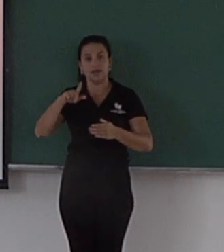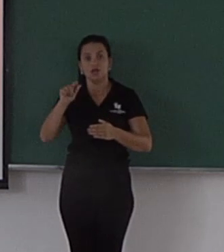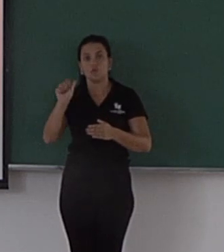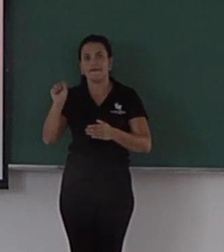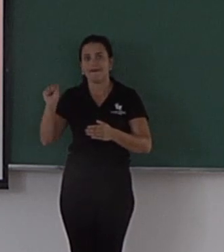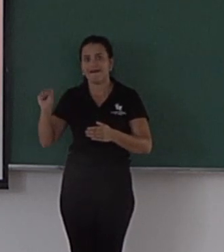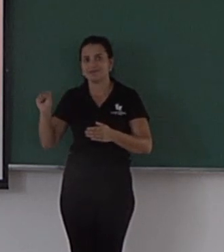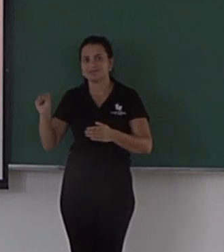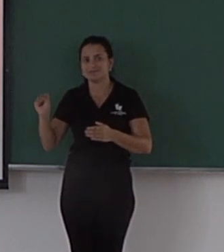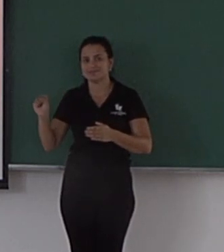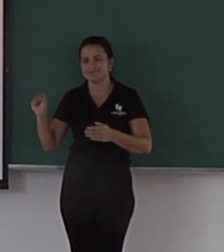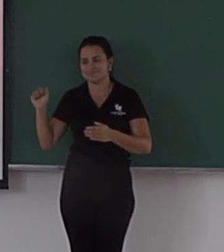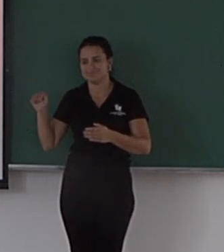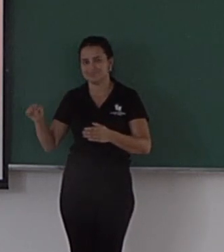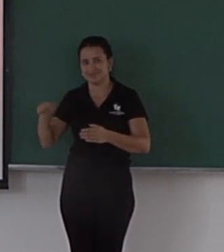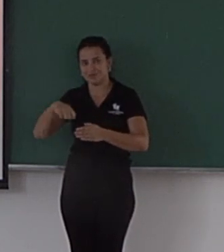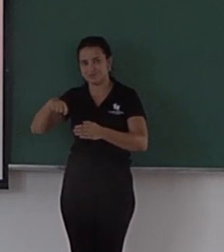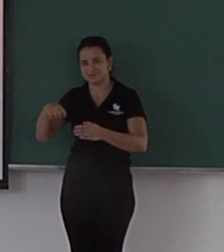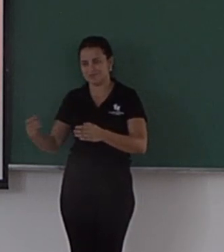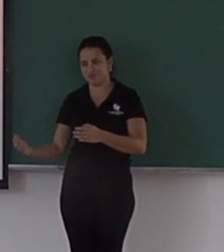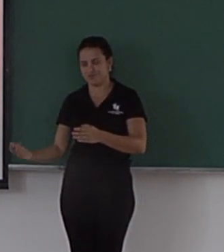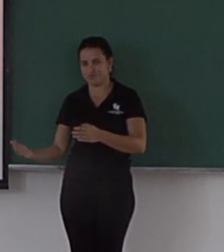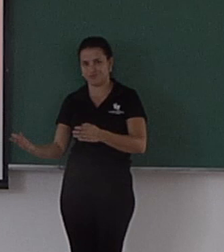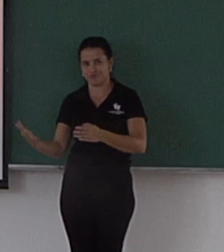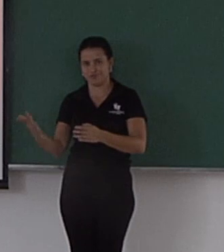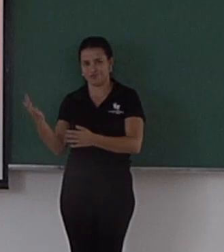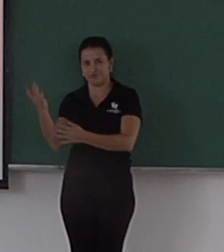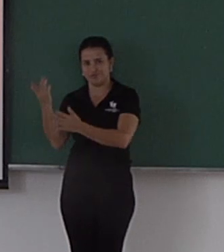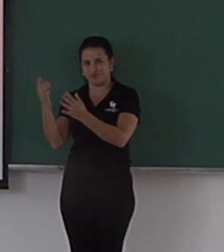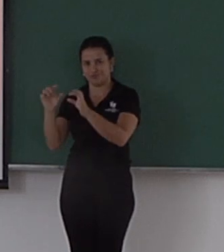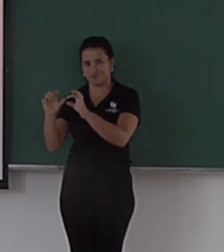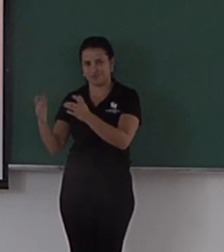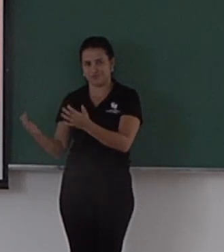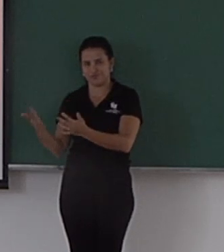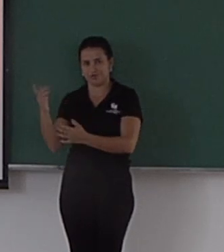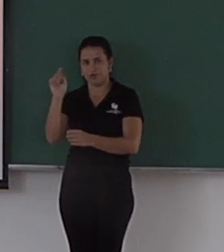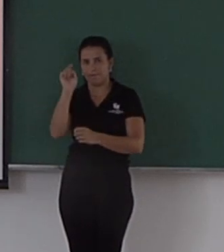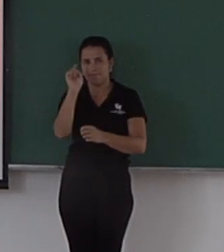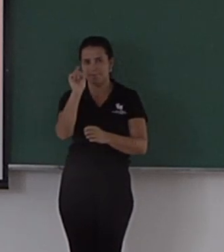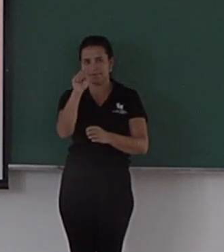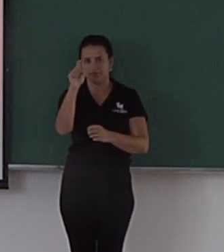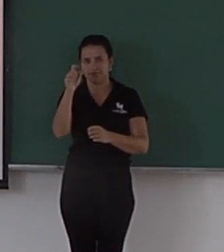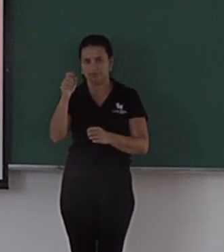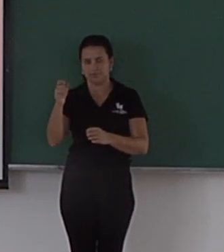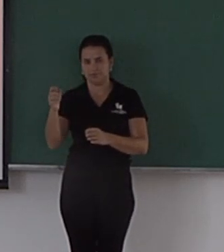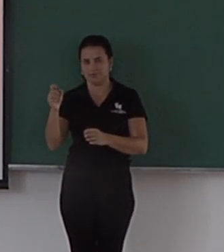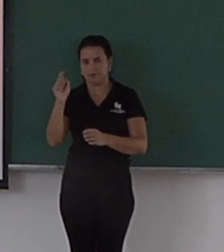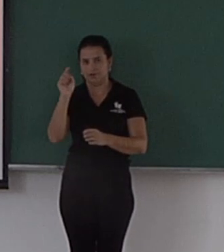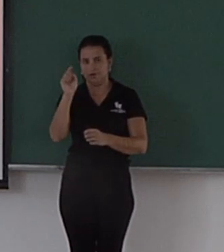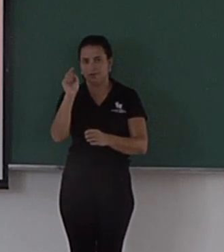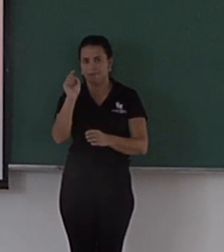gás. E já estava vazando há muito tempo. Então, quando ela botou, que ela acendeu, deu uma faísca no